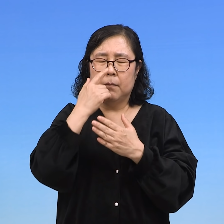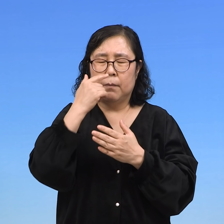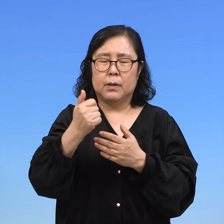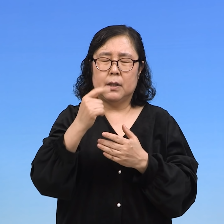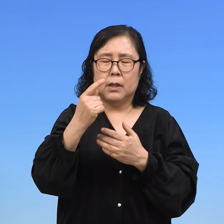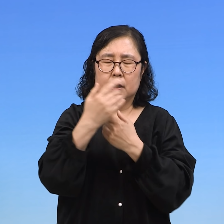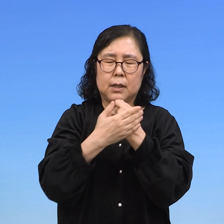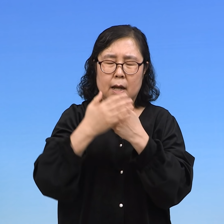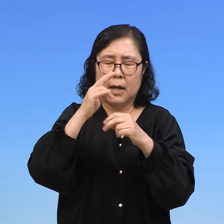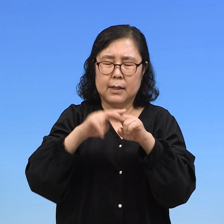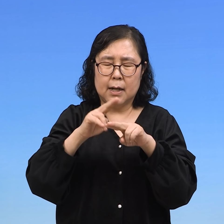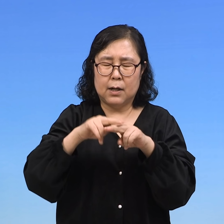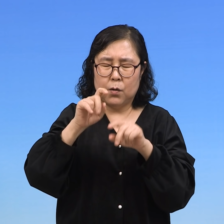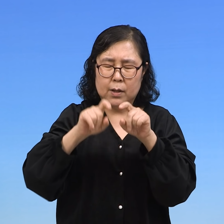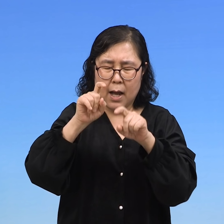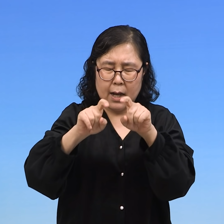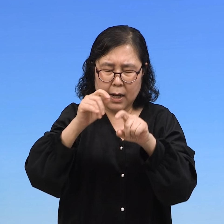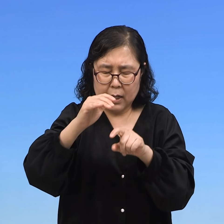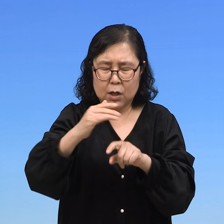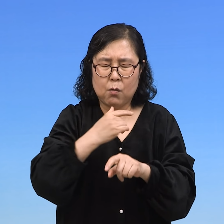은혜의 parce 드라마